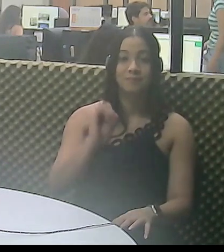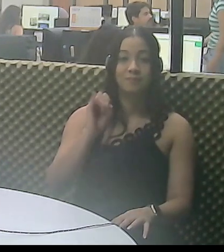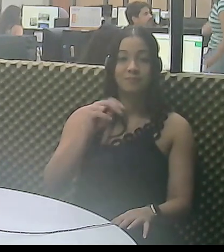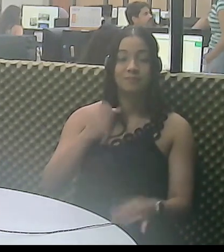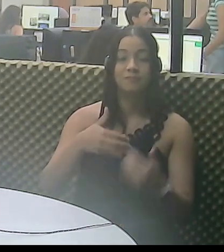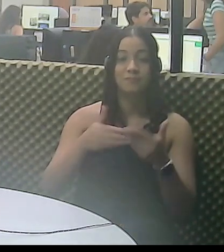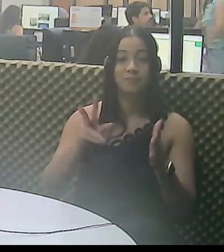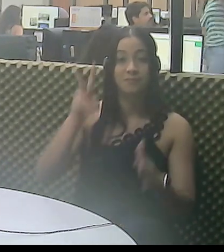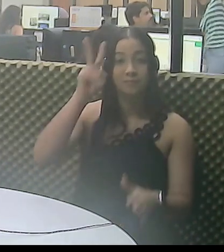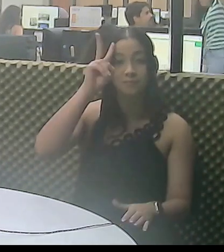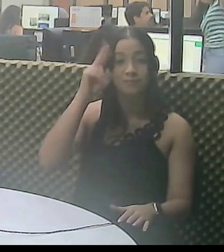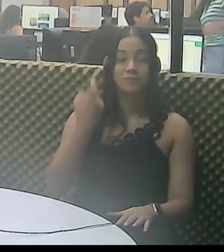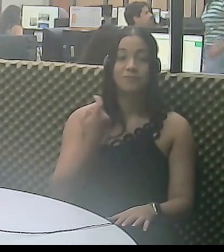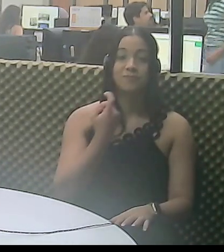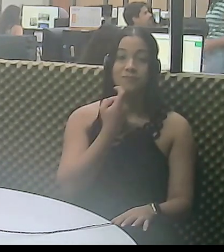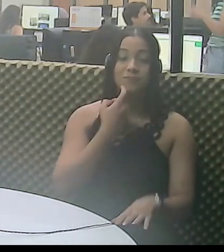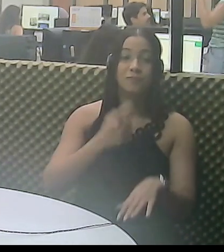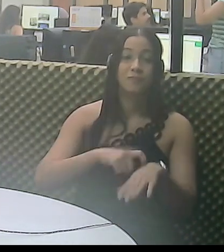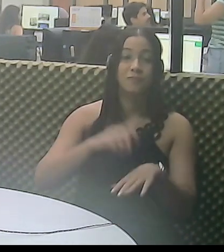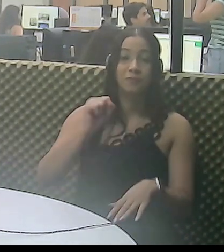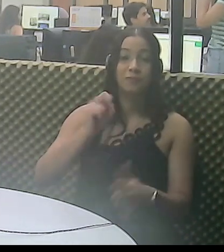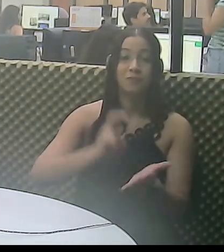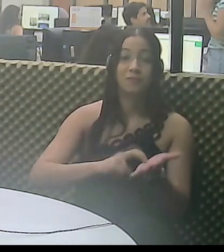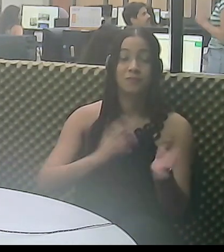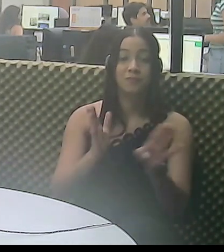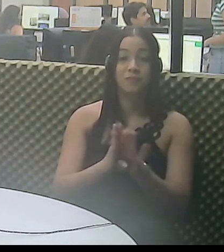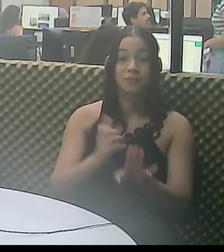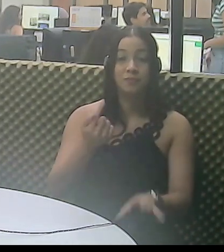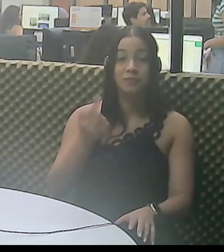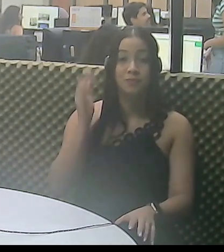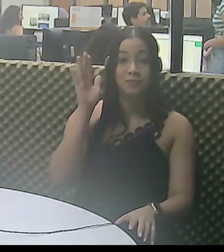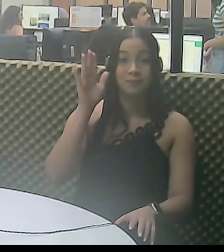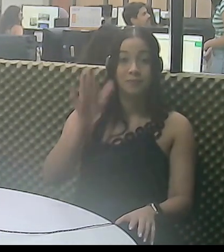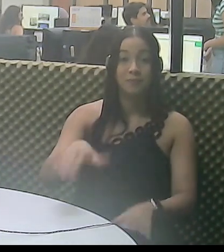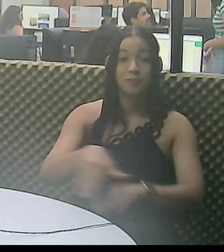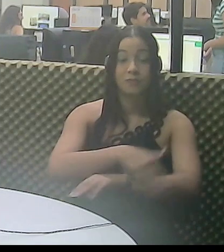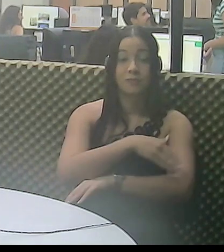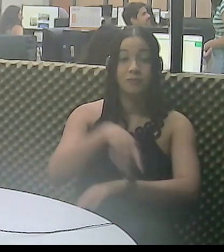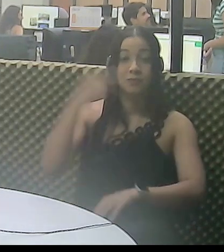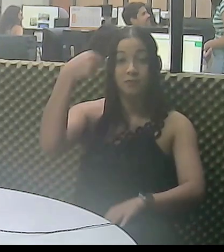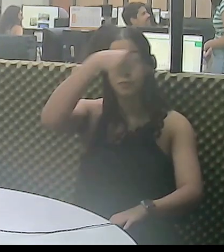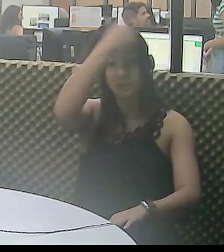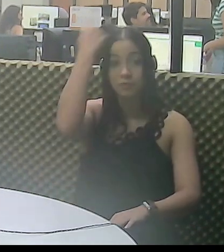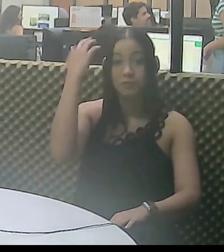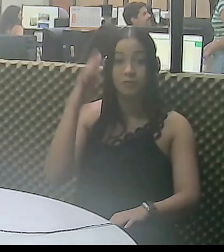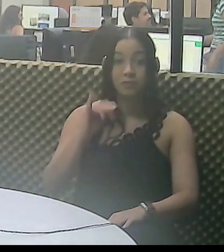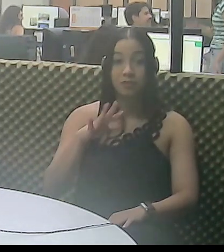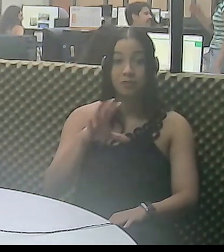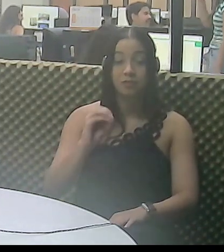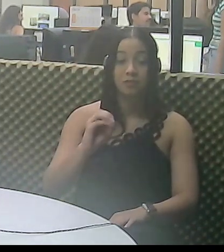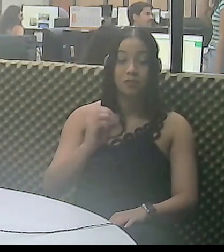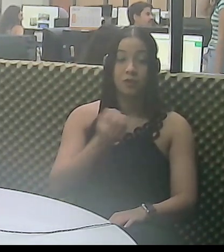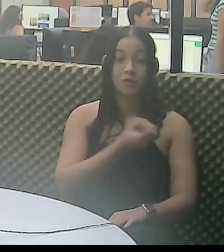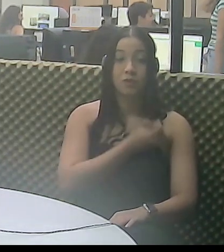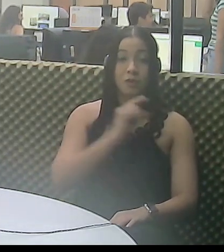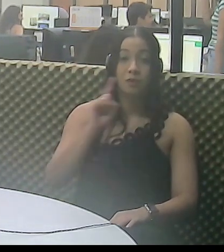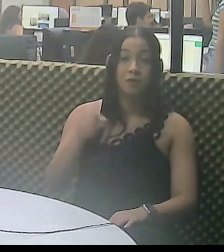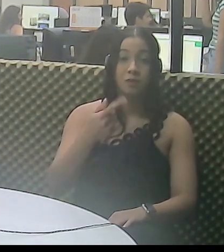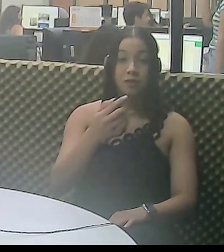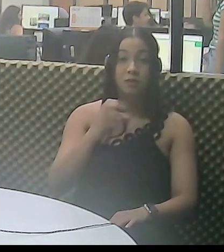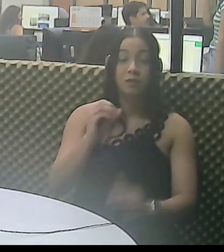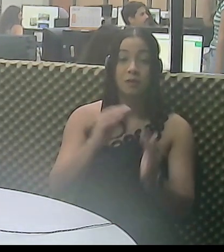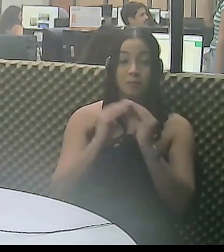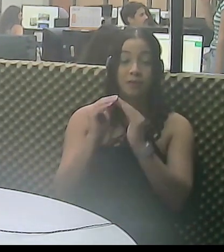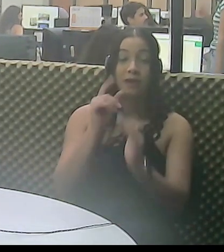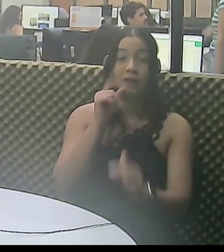de segunda a sexta-feira, das 8 às 17 horas, na Avenida São Francisco de Assis, número 1070, no